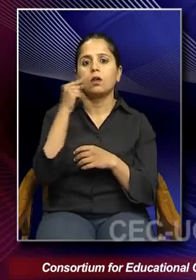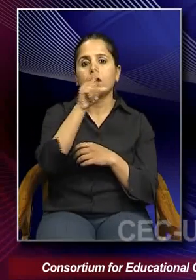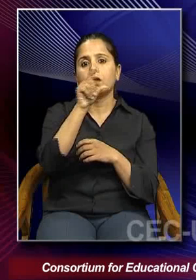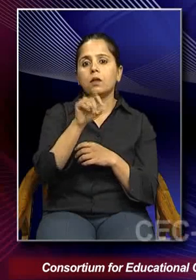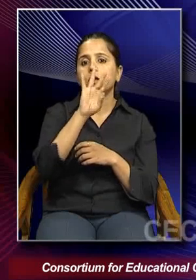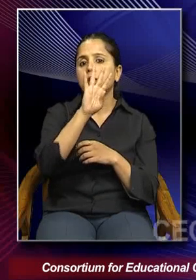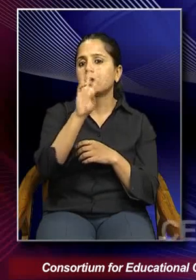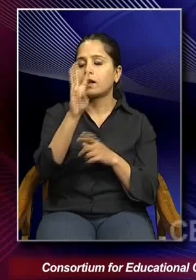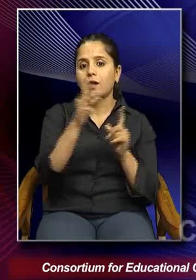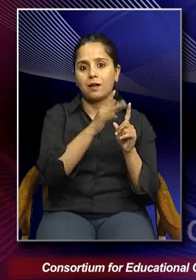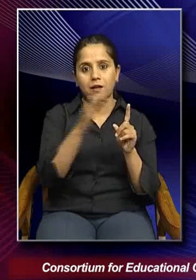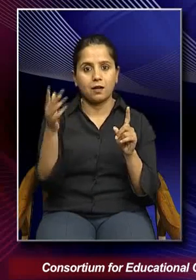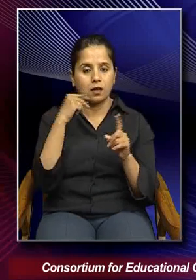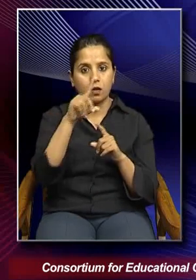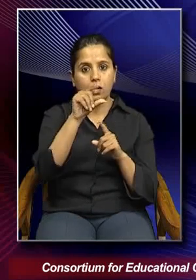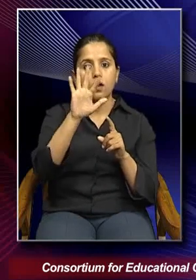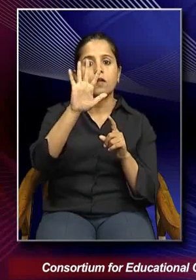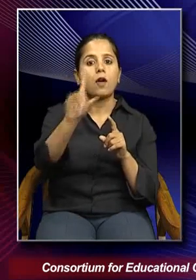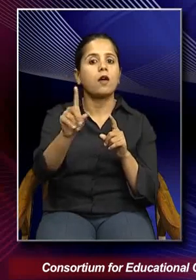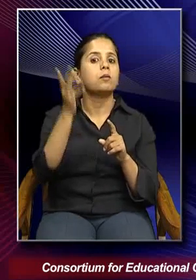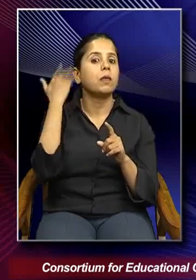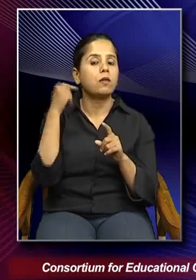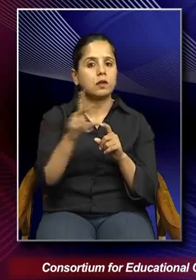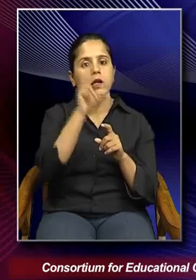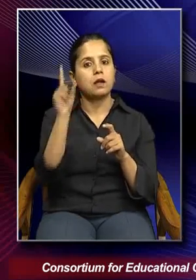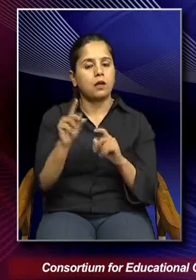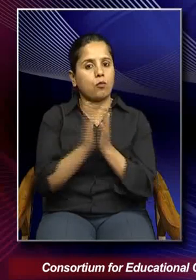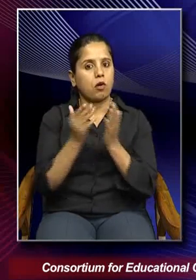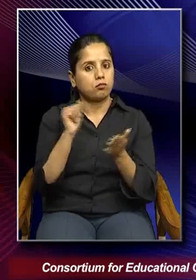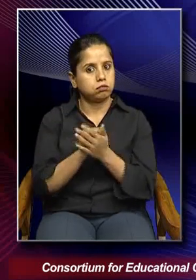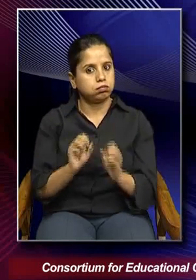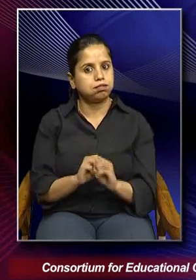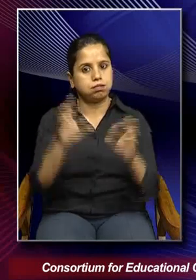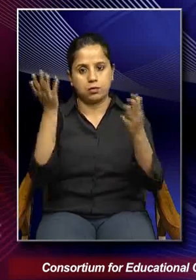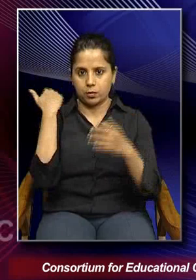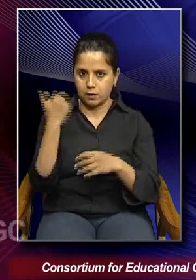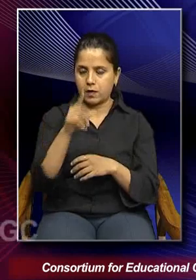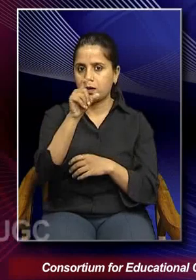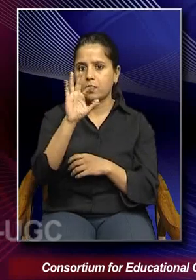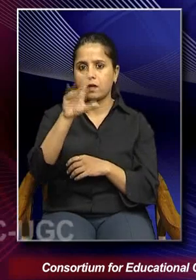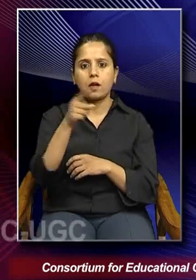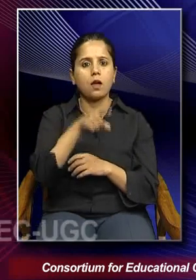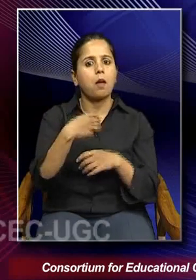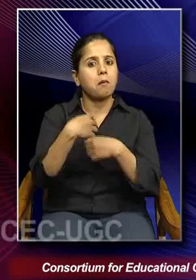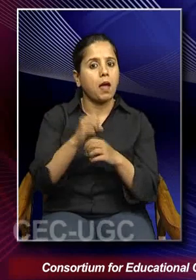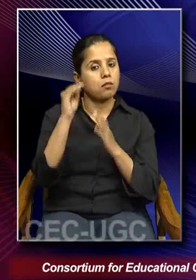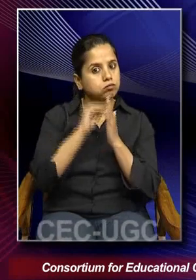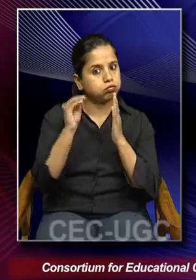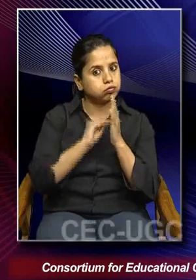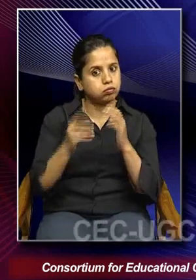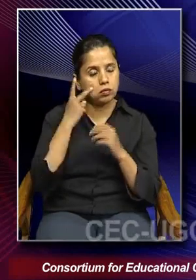कम में 1951 में दूसरा सप्तक प्रकाश में आया इसका संपादन करते हुए